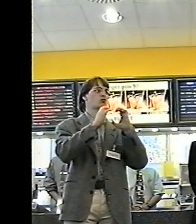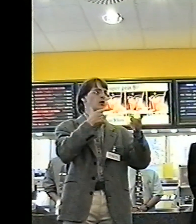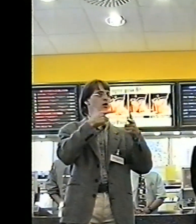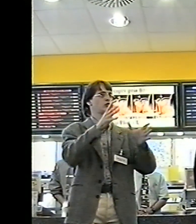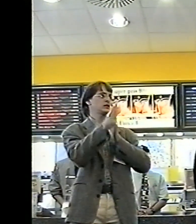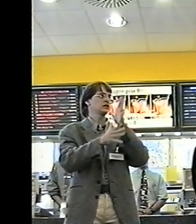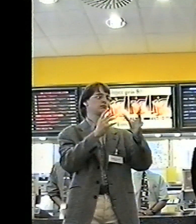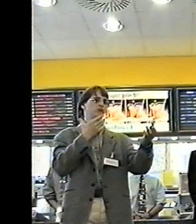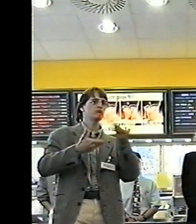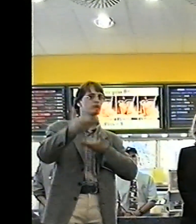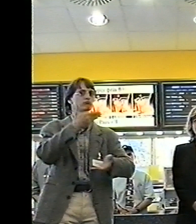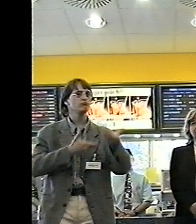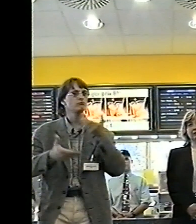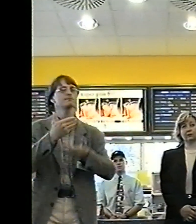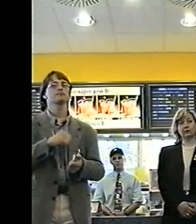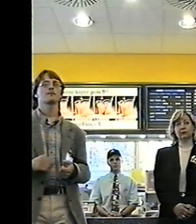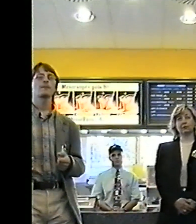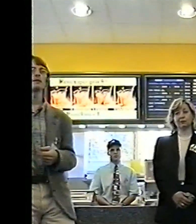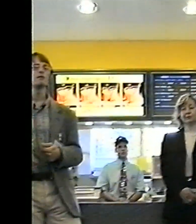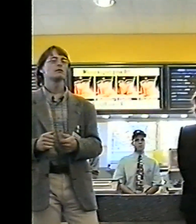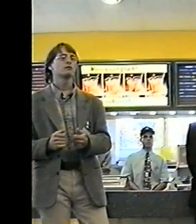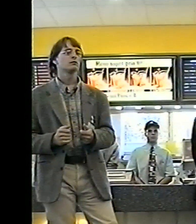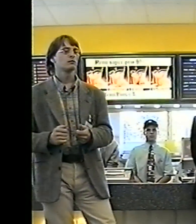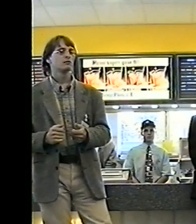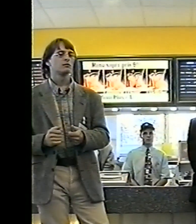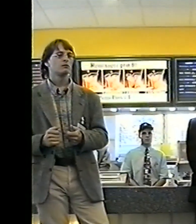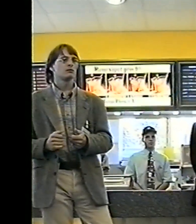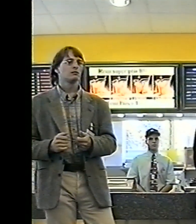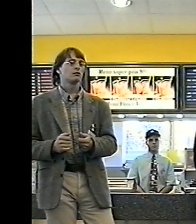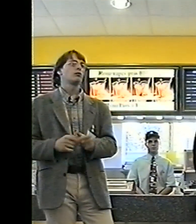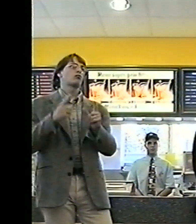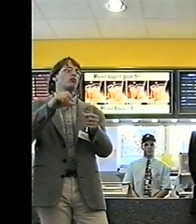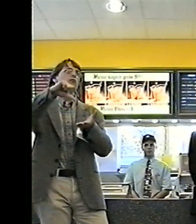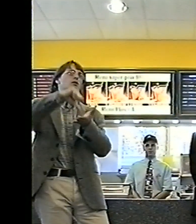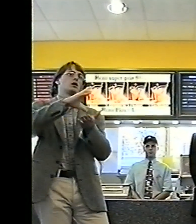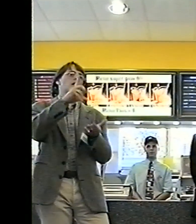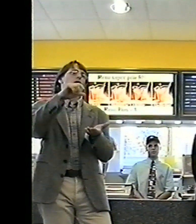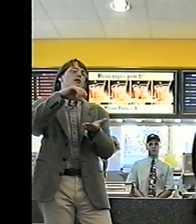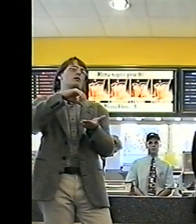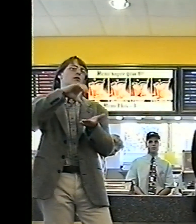informations sonores. Ils utilisent leur langue, qui est la langue des signes.